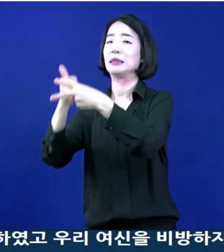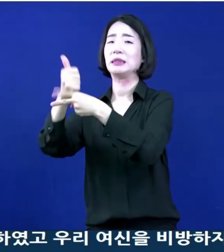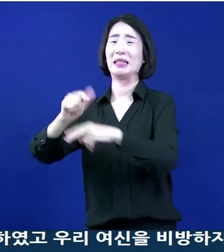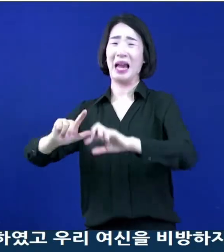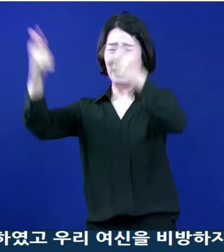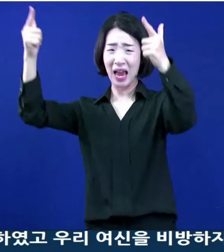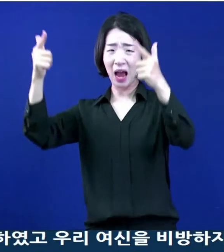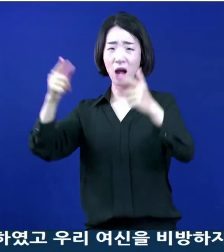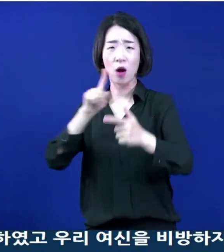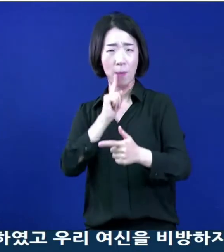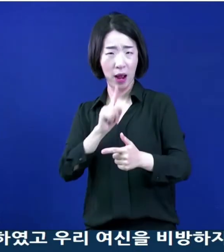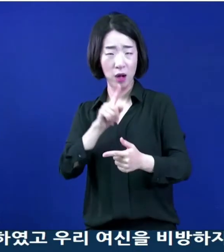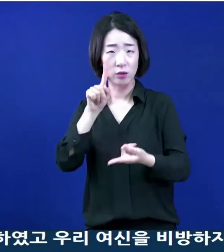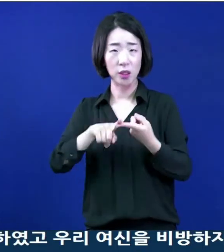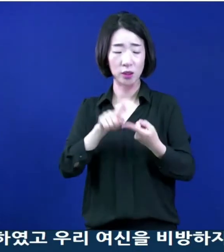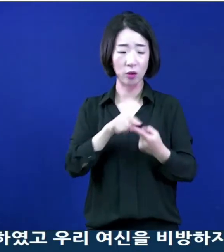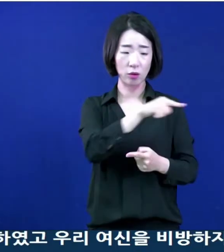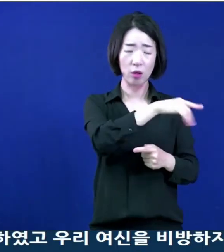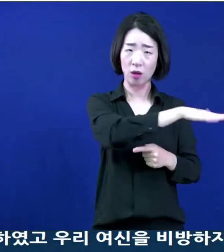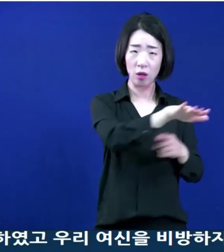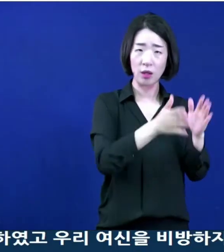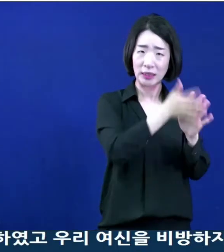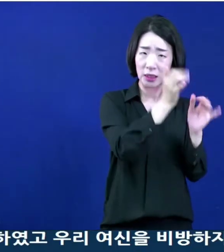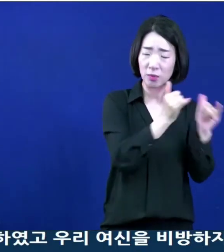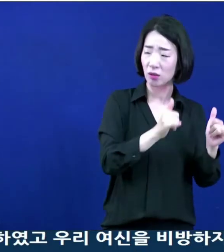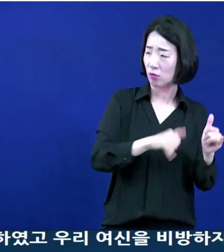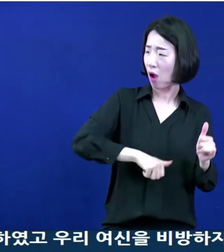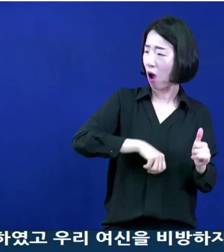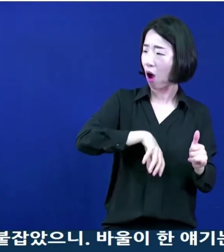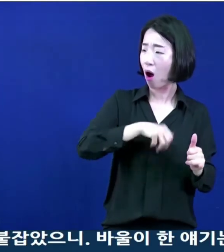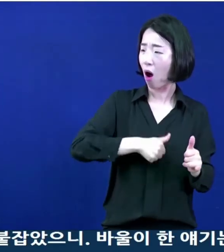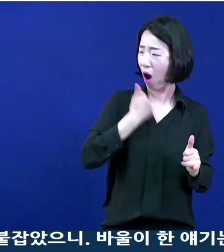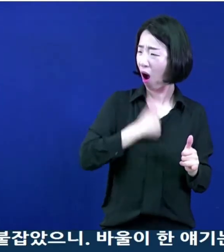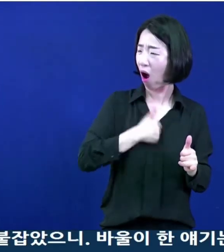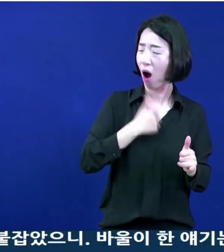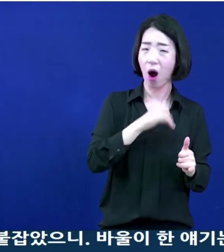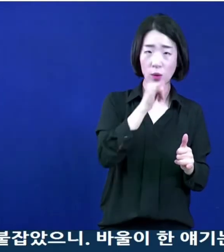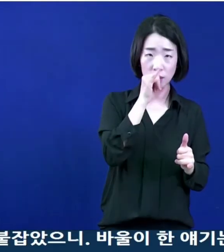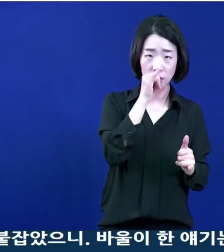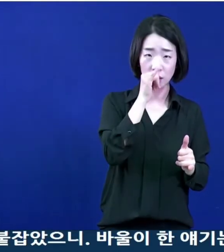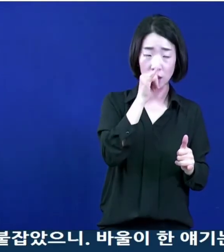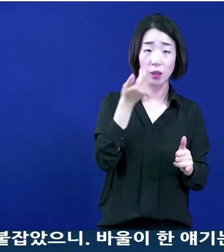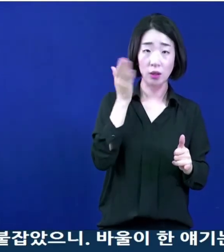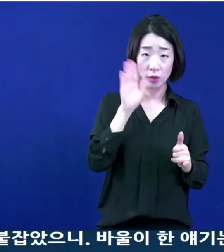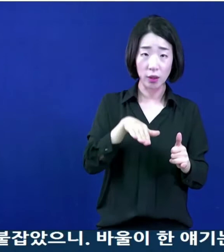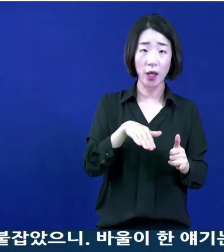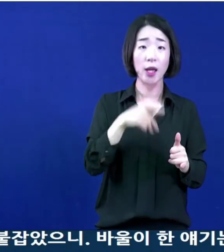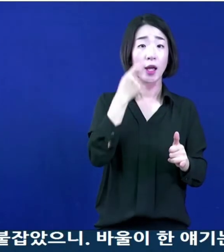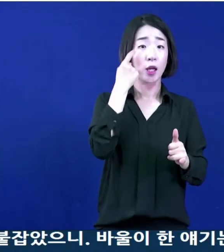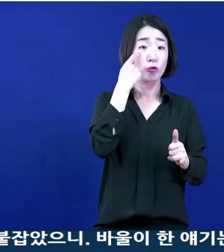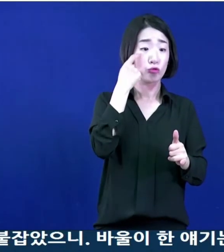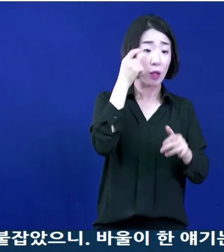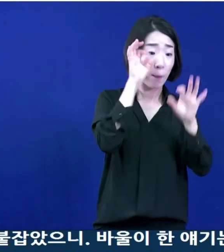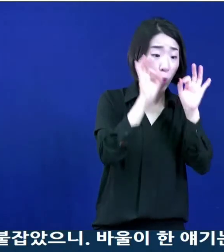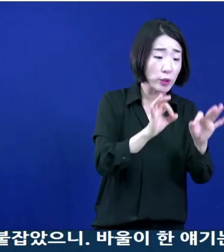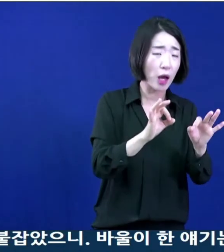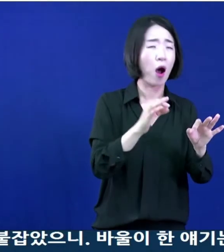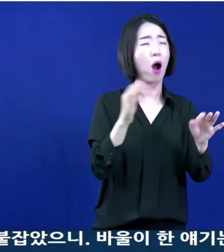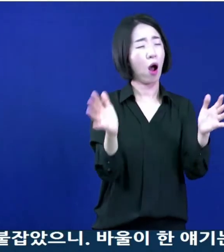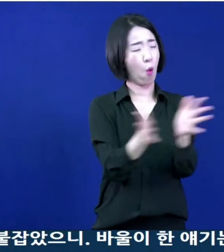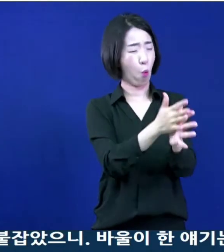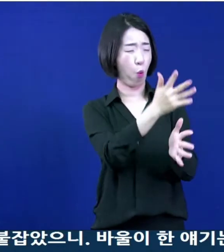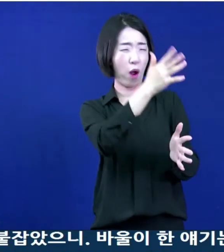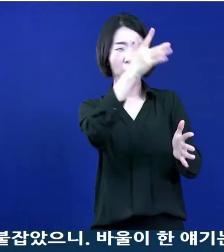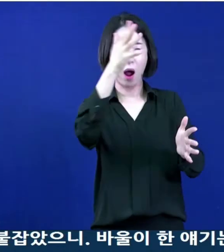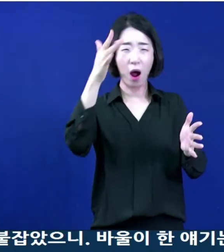아무리 그것이 아주 좋은 기술로 은으로 삐까번쩍하게 만들어서 보기에는 굉장해 보이고 정말 풍요를